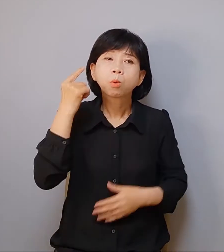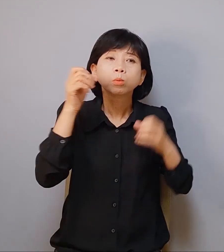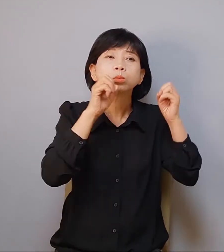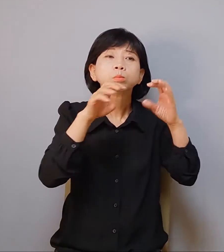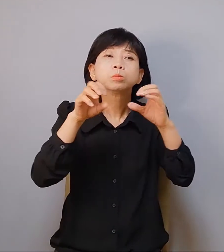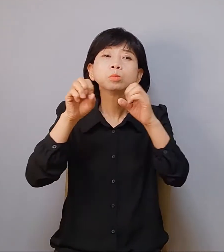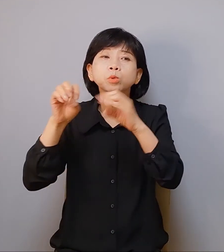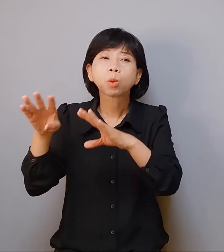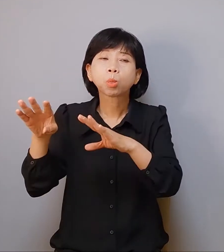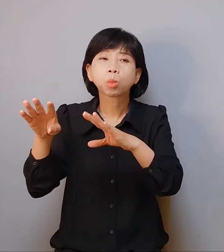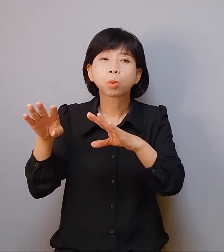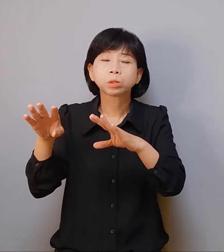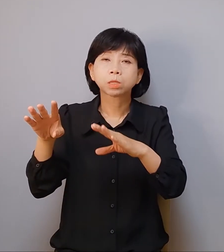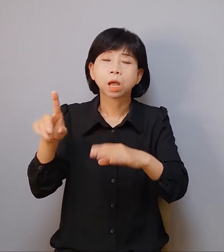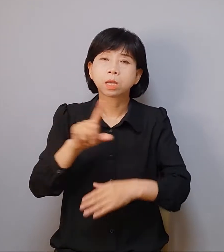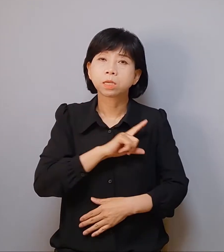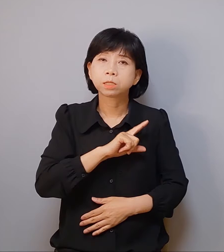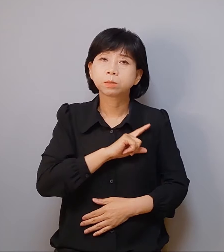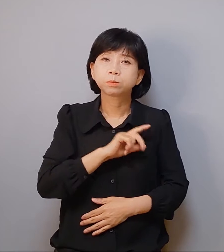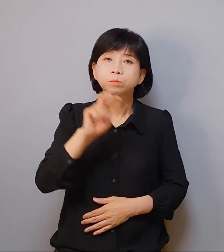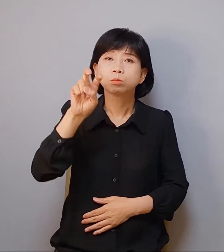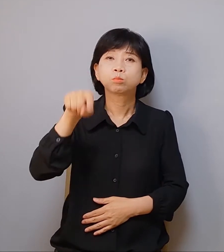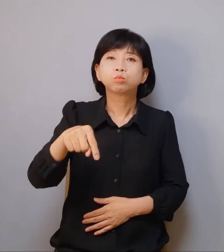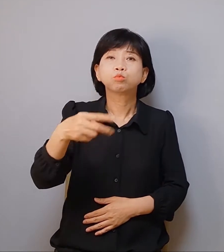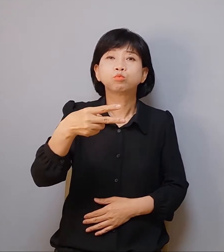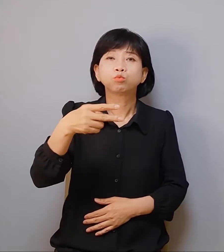기억되는 드와이트 무디입니다.